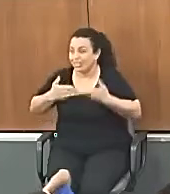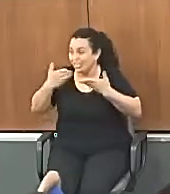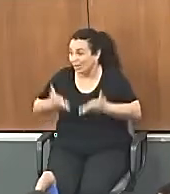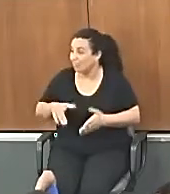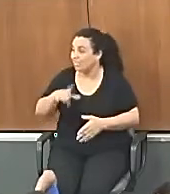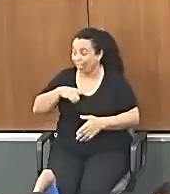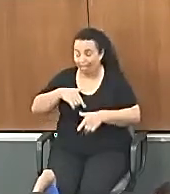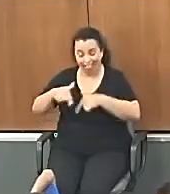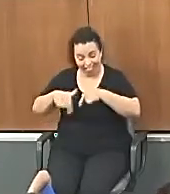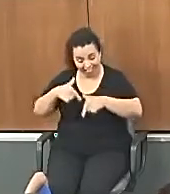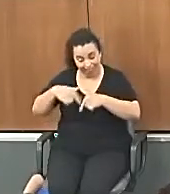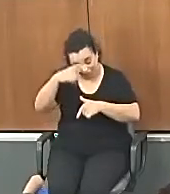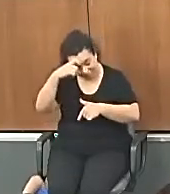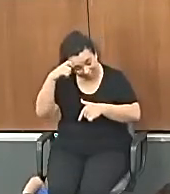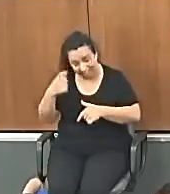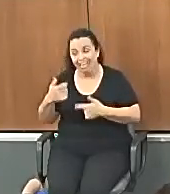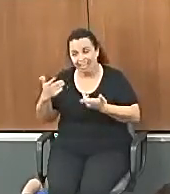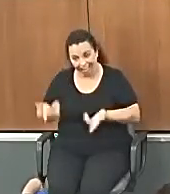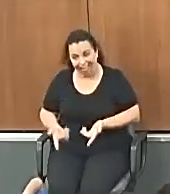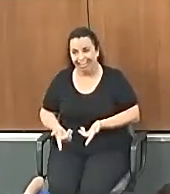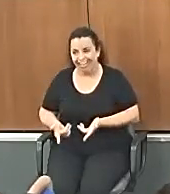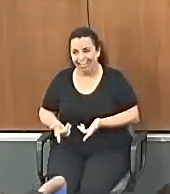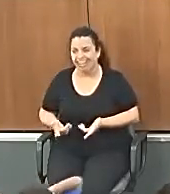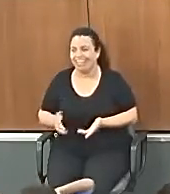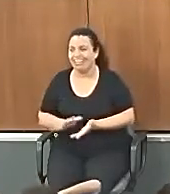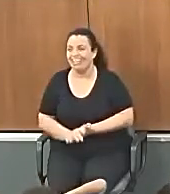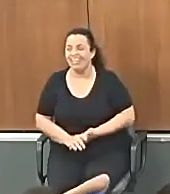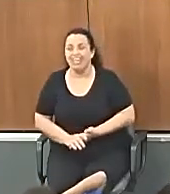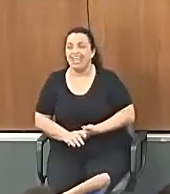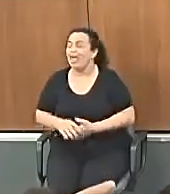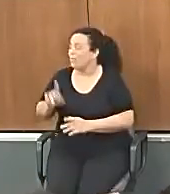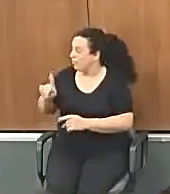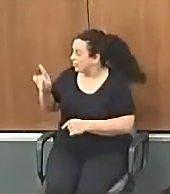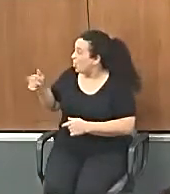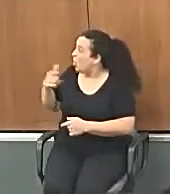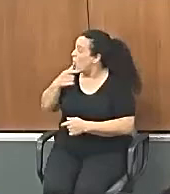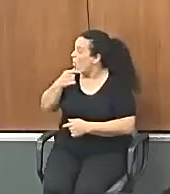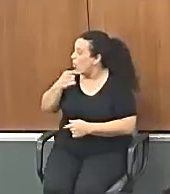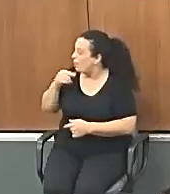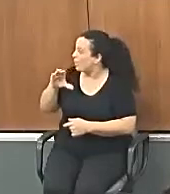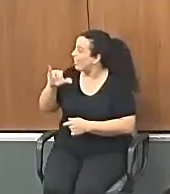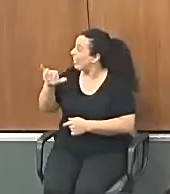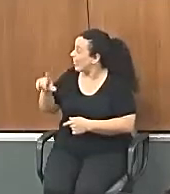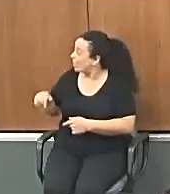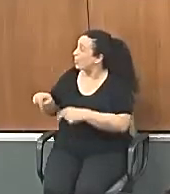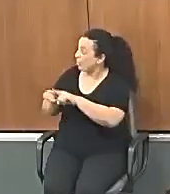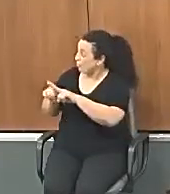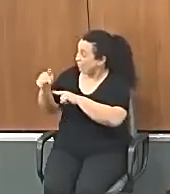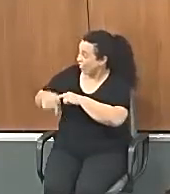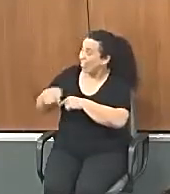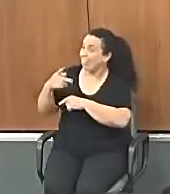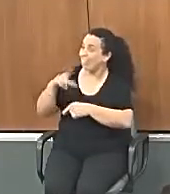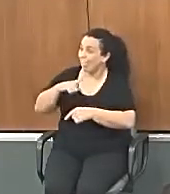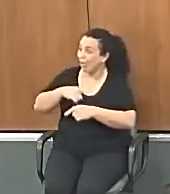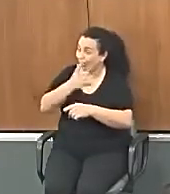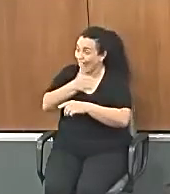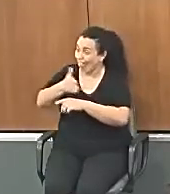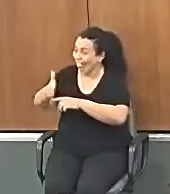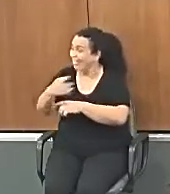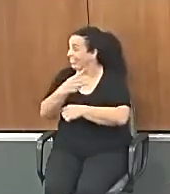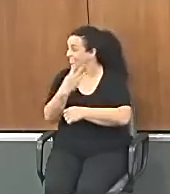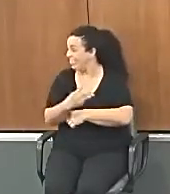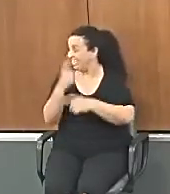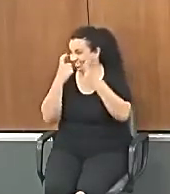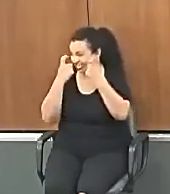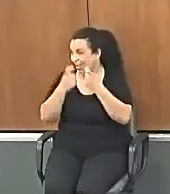trabalho a cnet no primeiro turno fez o cleiton passou que ele tem três ainda para fazer vai lá e vai cair disse que na voz